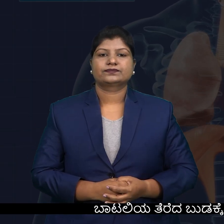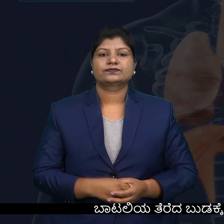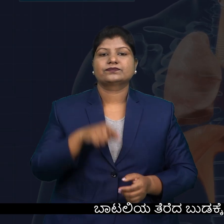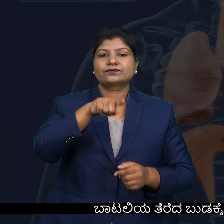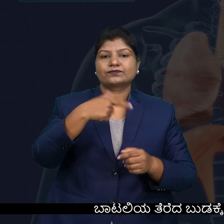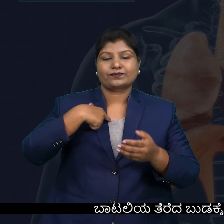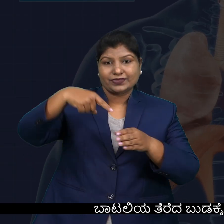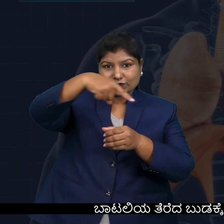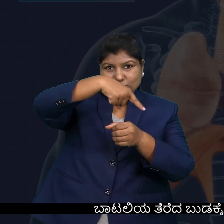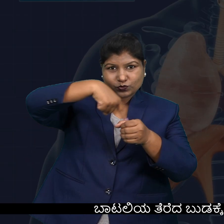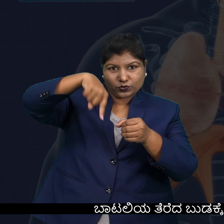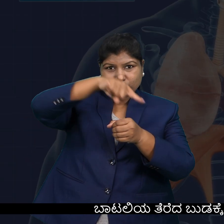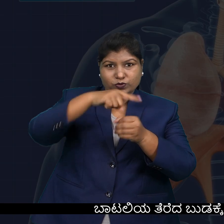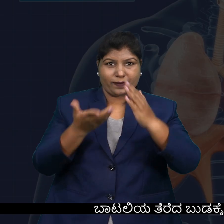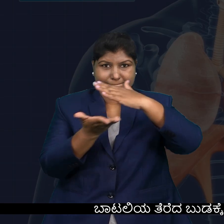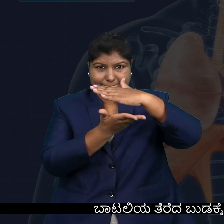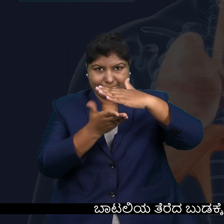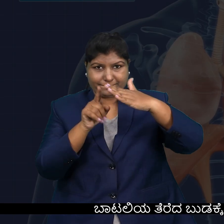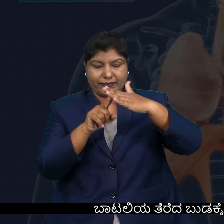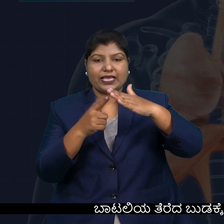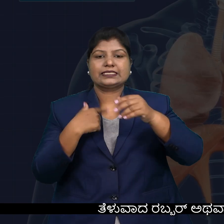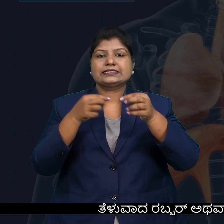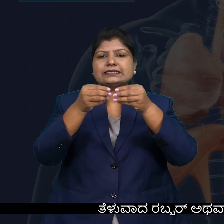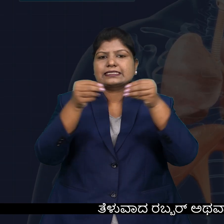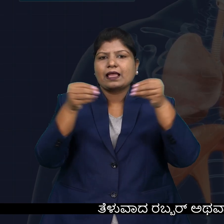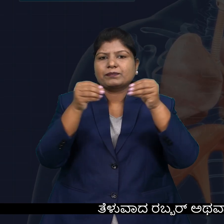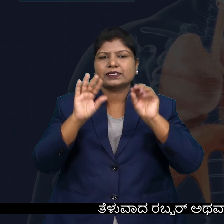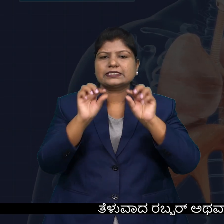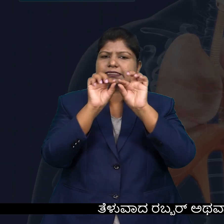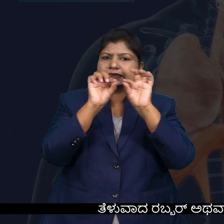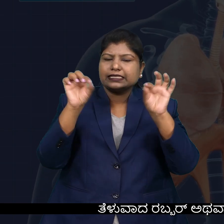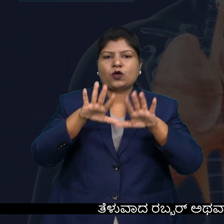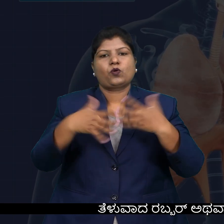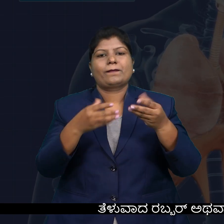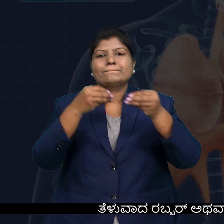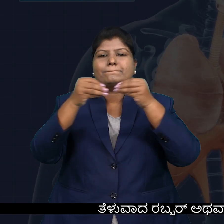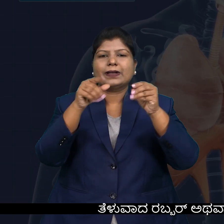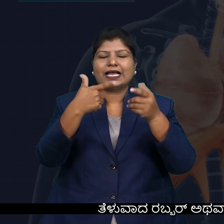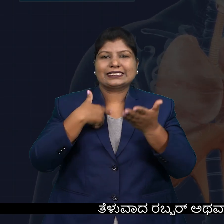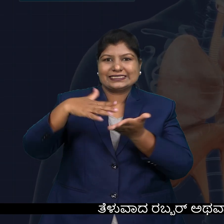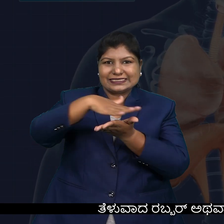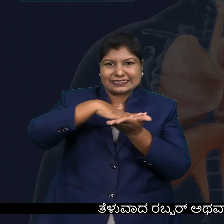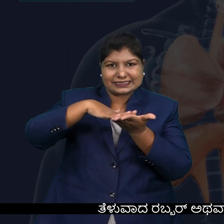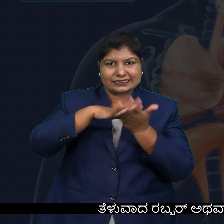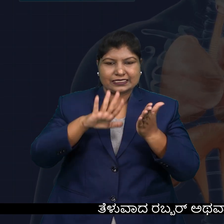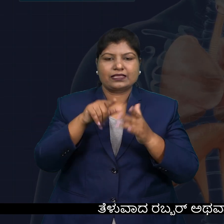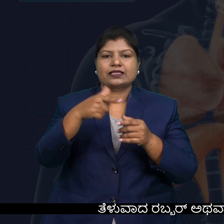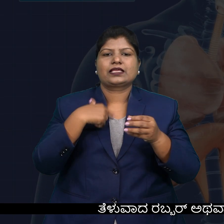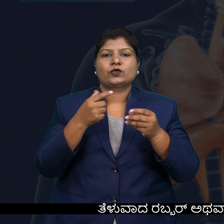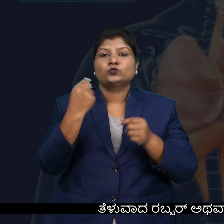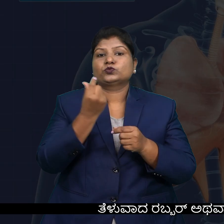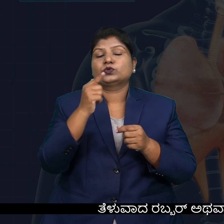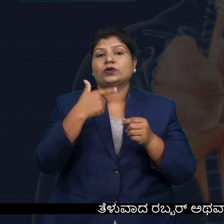ಬಾಟಲಿಯ ತೆರೆದ ಬುಡಕ್ಕೆ ದೊಡ್ಡ ರಬ್ಬರ್ ಬ್ಯಾಂಡ್ ಬಳಸಿ ತೆಳುವಾದ ರಬ್ಬರ್ ಅಥವಾ ಪ್ಲಾಸ್ಟಿಕ್ ಹಾಳೆಯನ್ನು ಕಟ್ಟಿ.